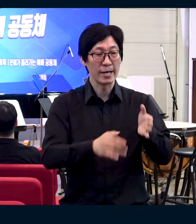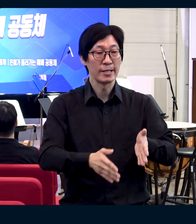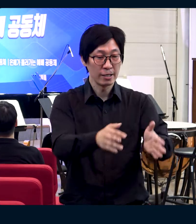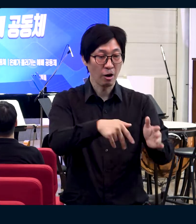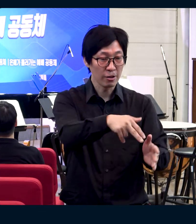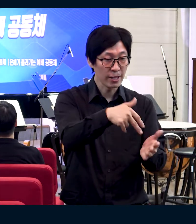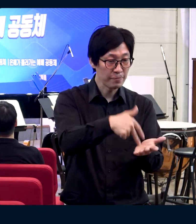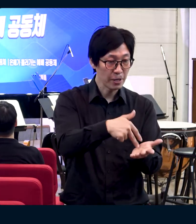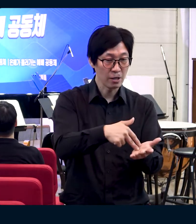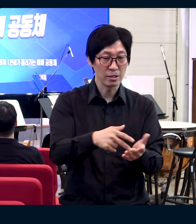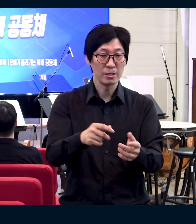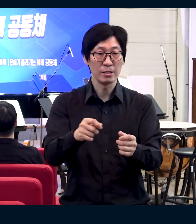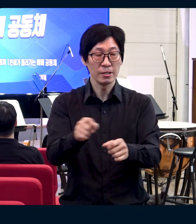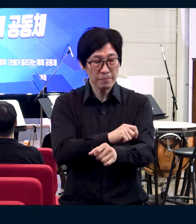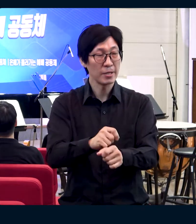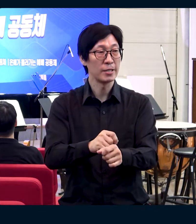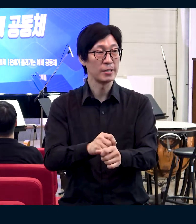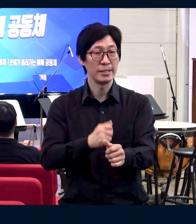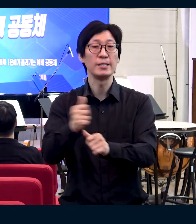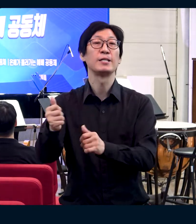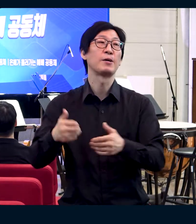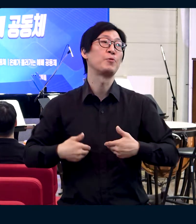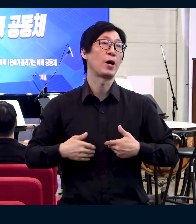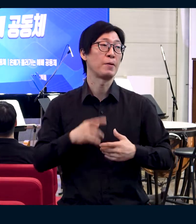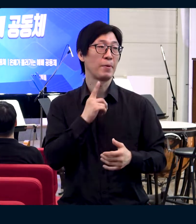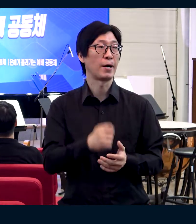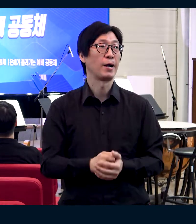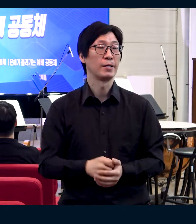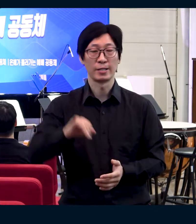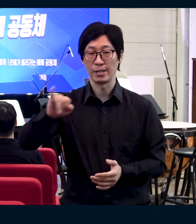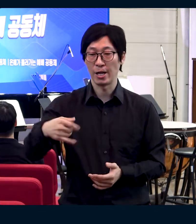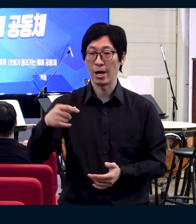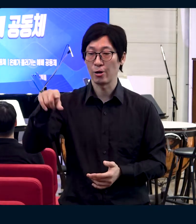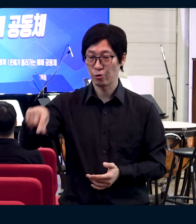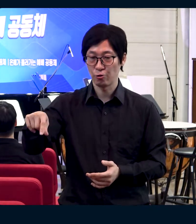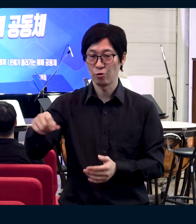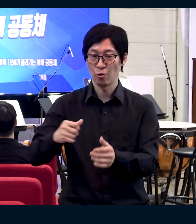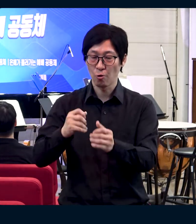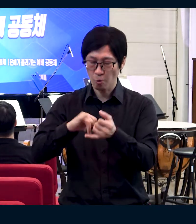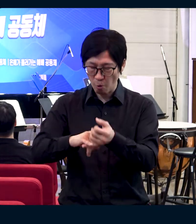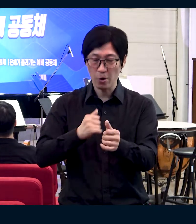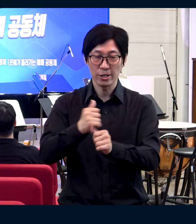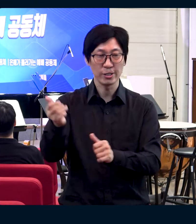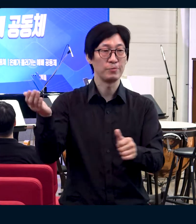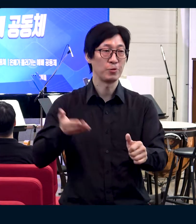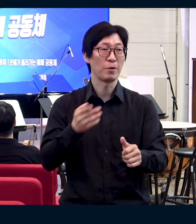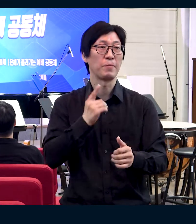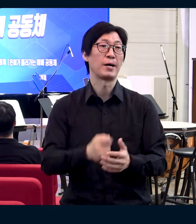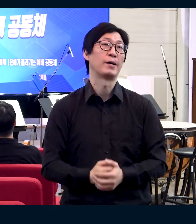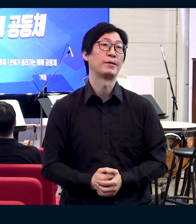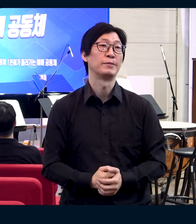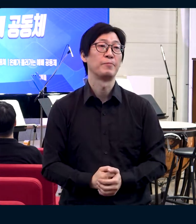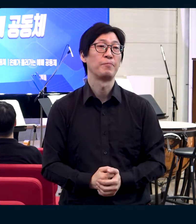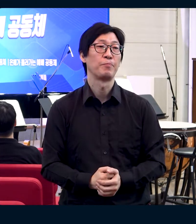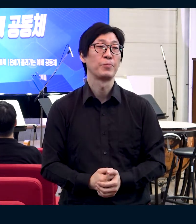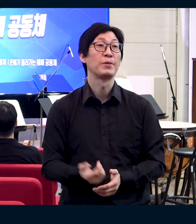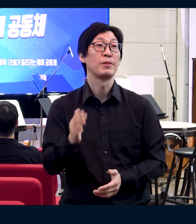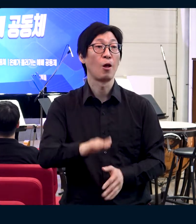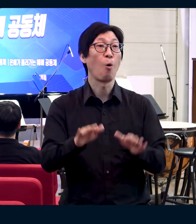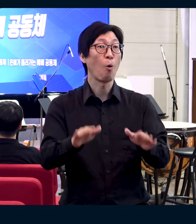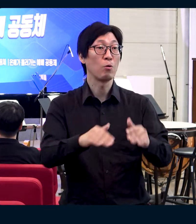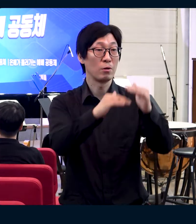반드시 이겨야 되는 그런 것이 바로 JQ라고 하는 그런 것이다. 자, 그런데 오늘 말씀은요,